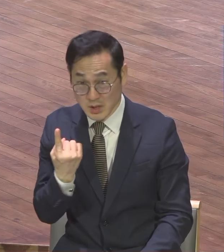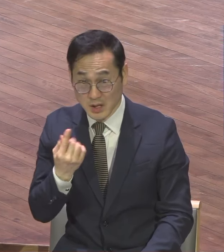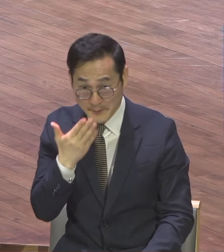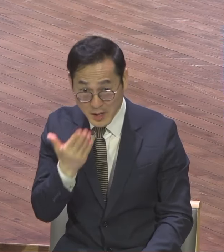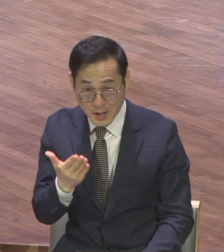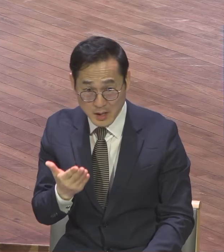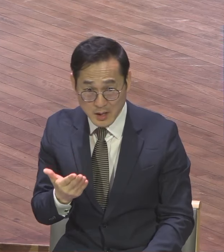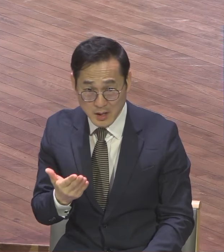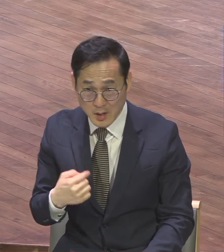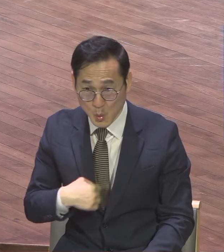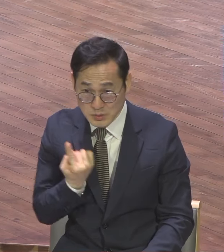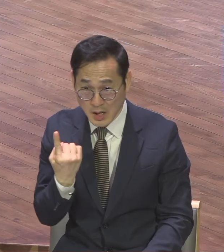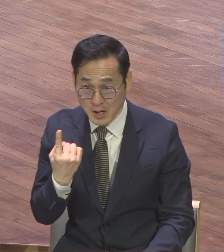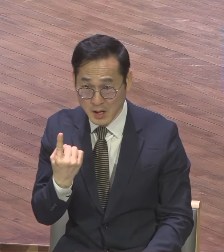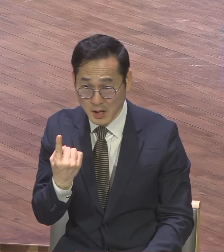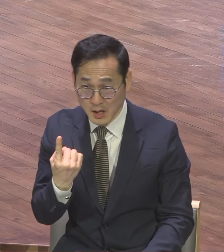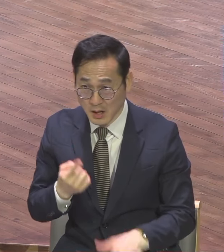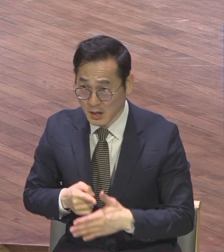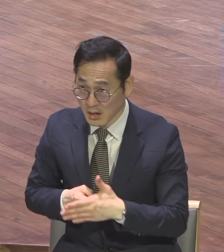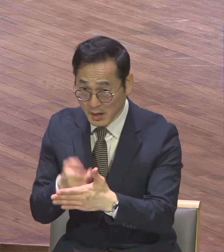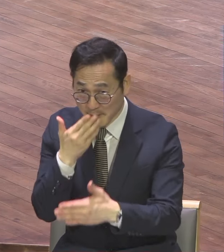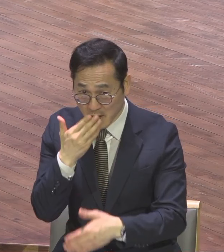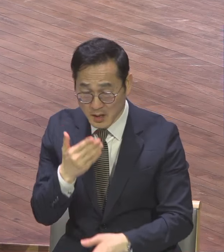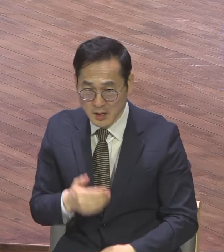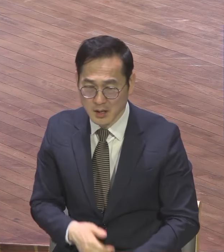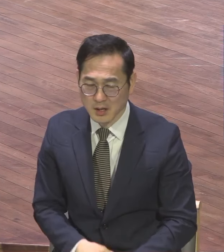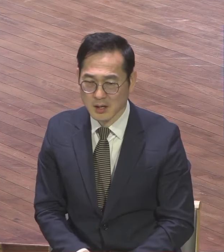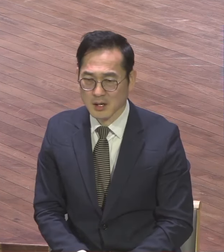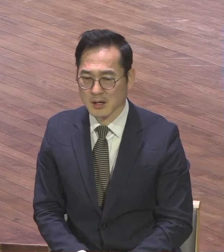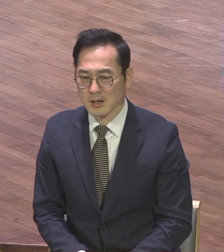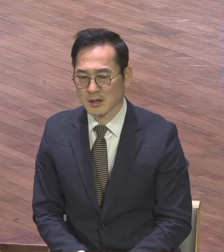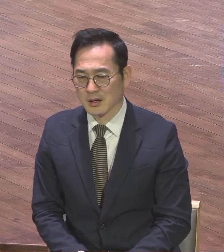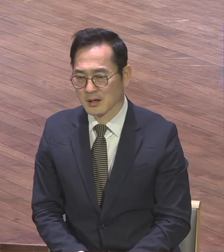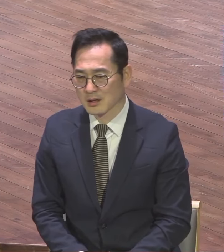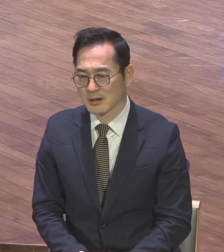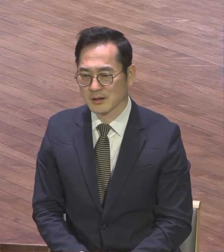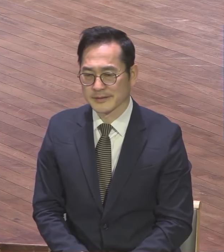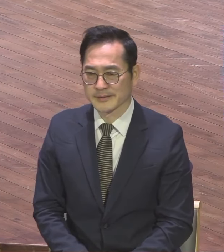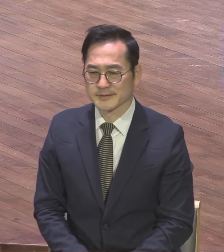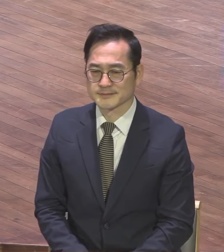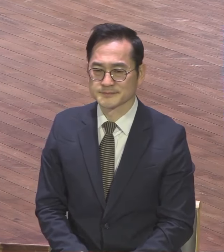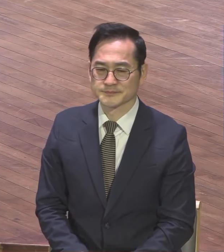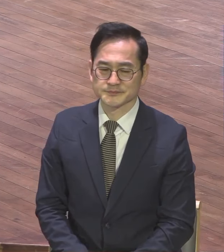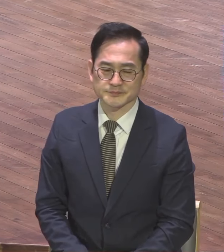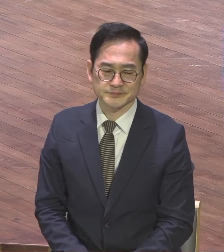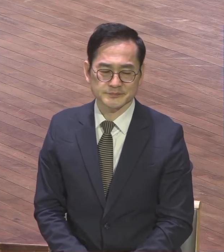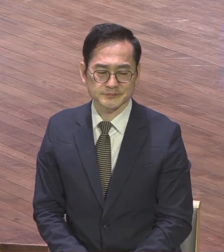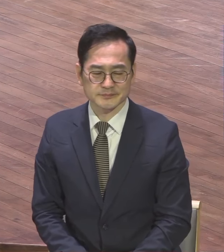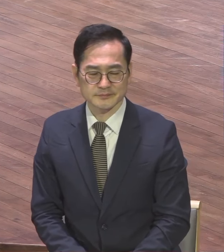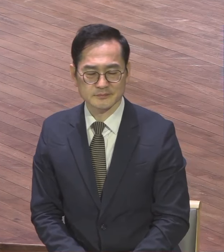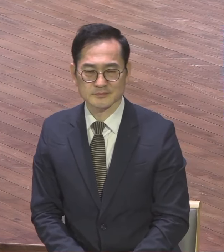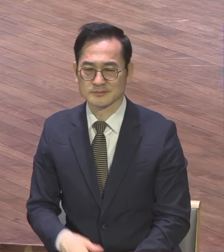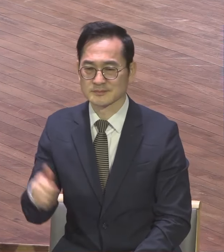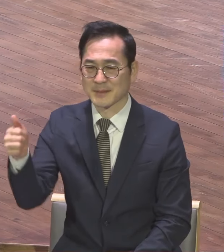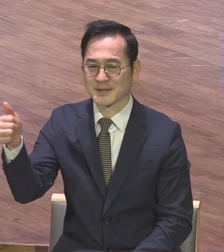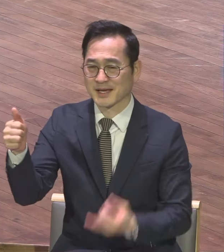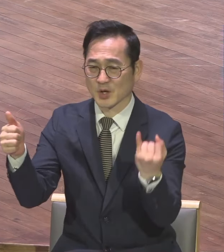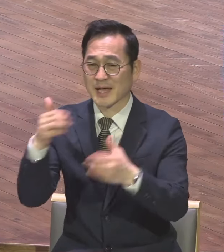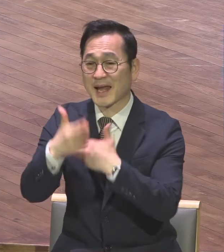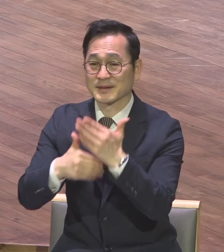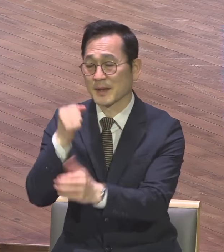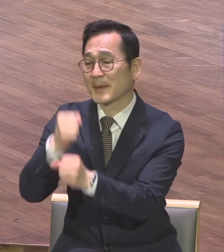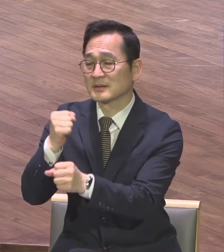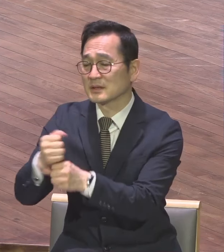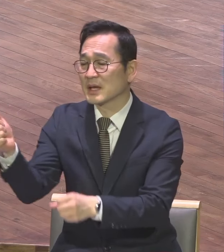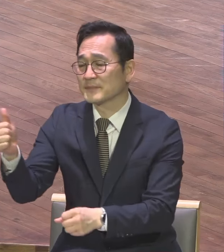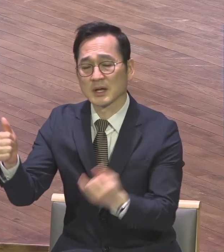그러니까 창조 원리대로 생육하고 번성하라 그랬어요. 어? 하나님 남자와 여자를